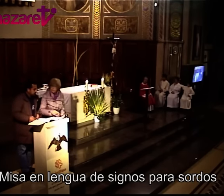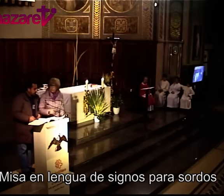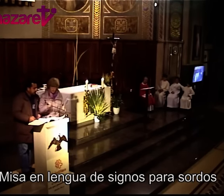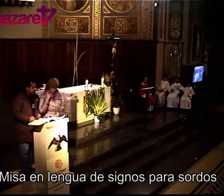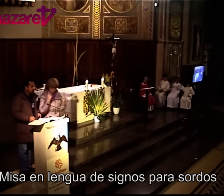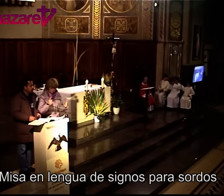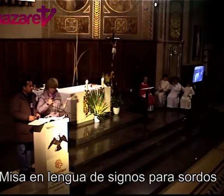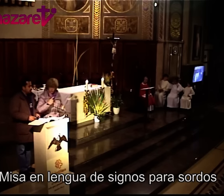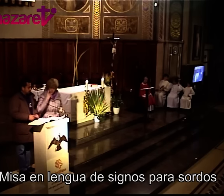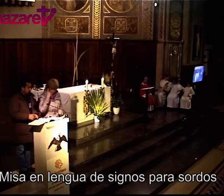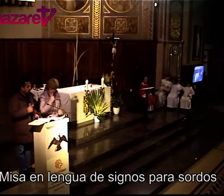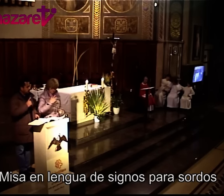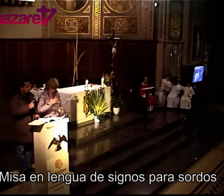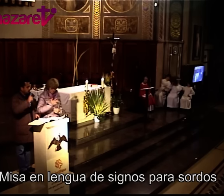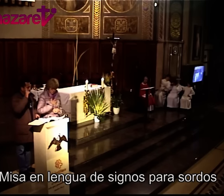Vamos a responder al Salmo.